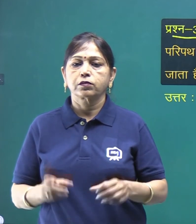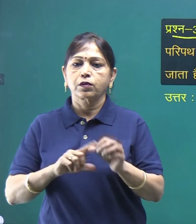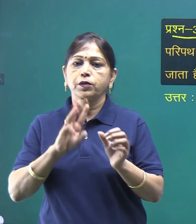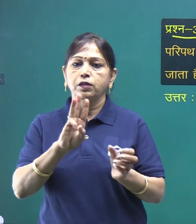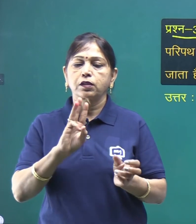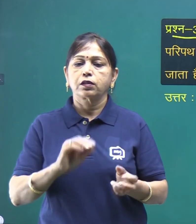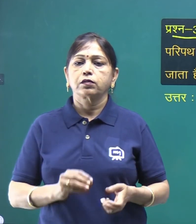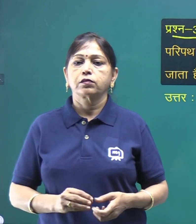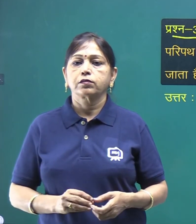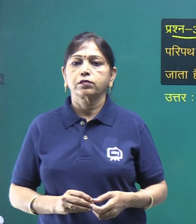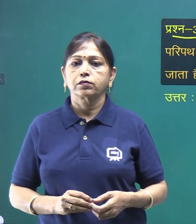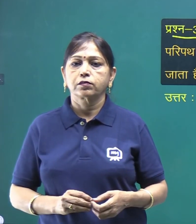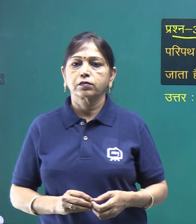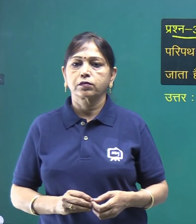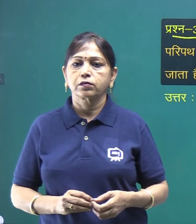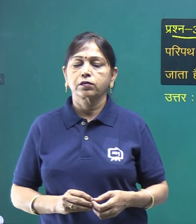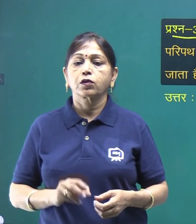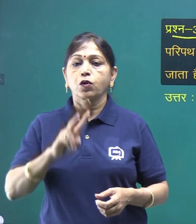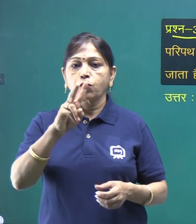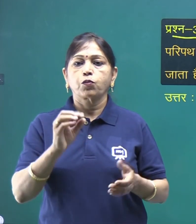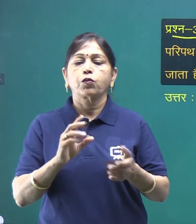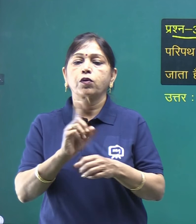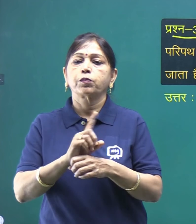प्रश्न 3, वोल्टमीटर को